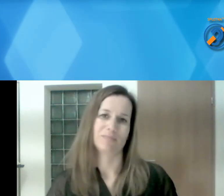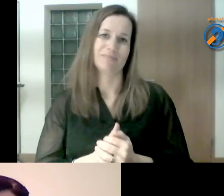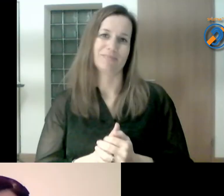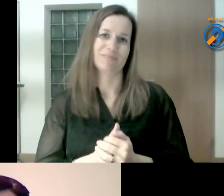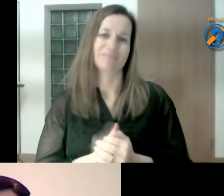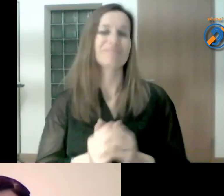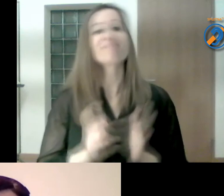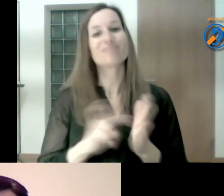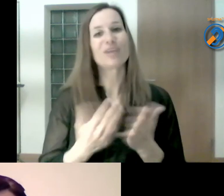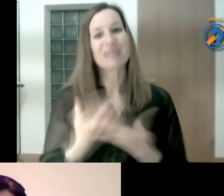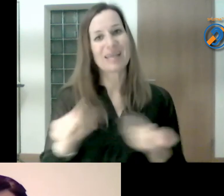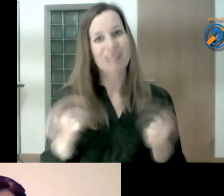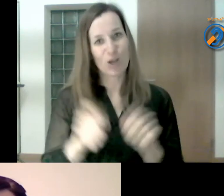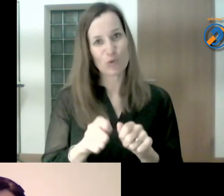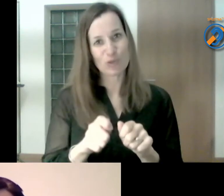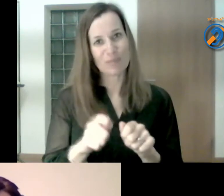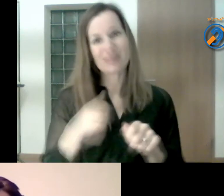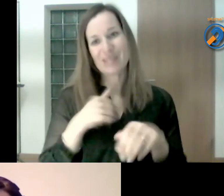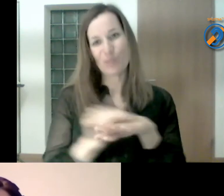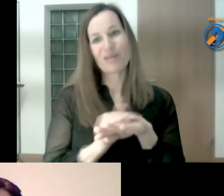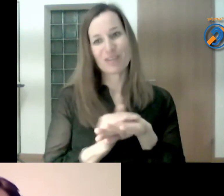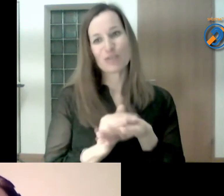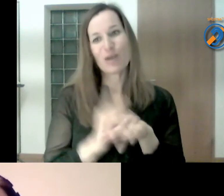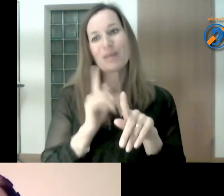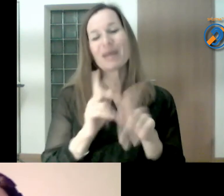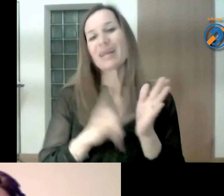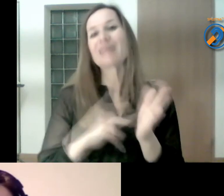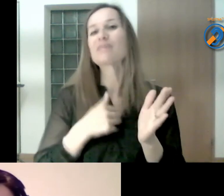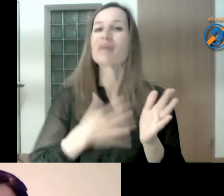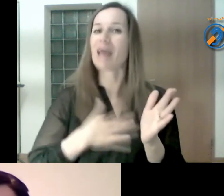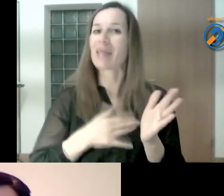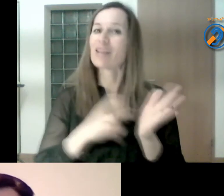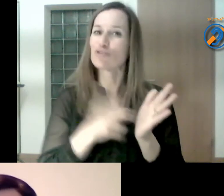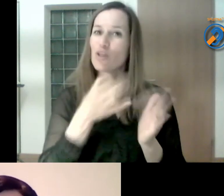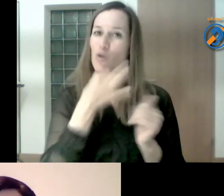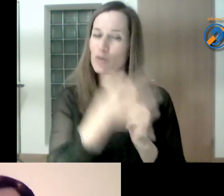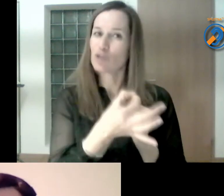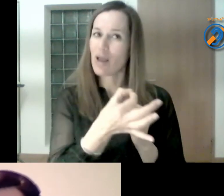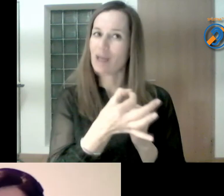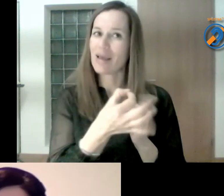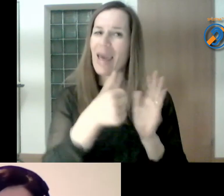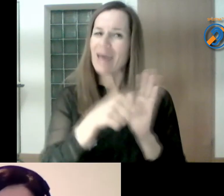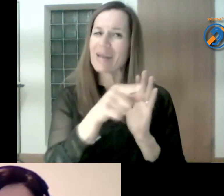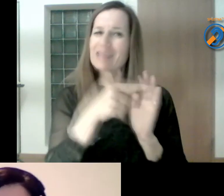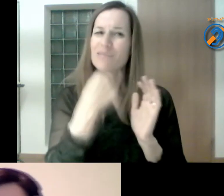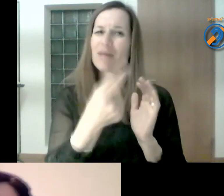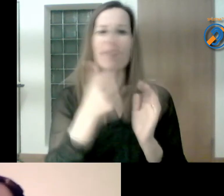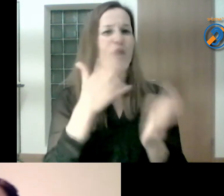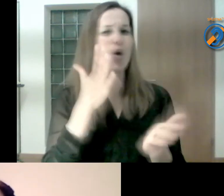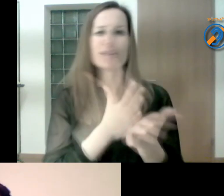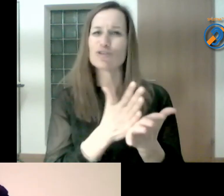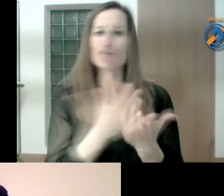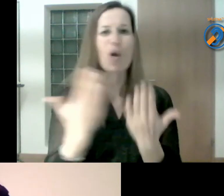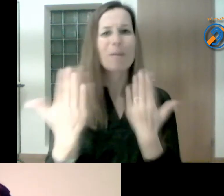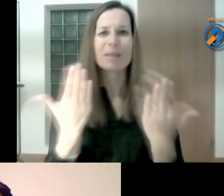Samo še za konec, se opravičujem, no, ampak res bi rada še tole vprašala. Enkrat ste podali eno fantastično